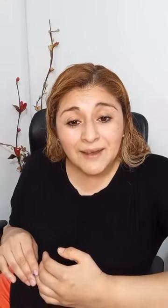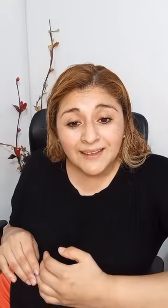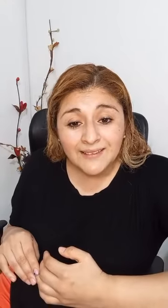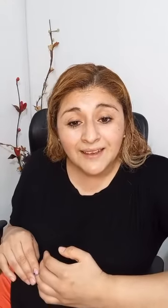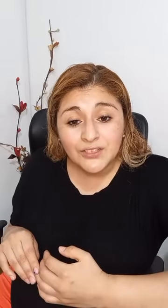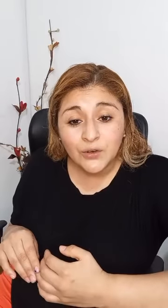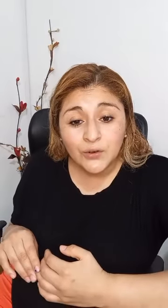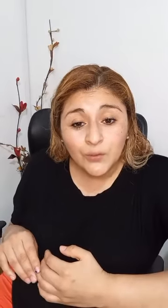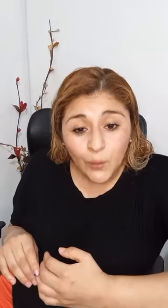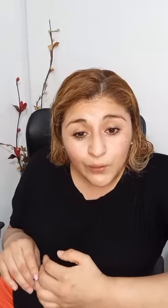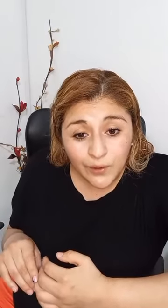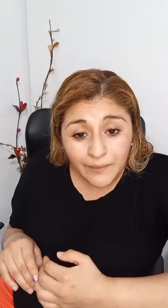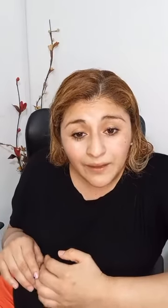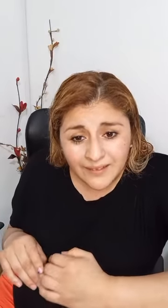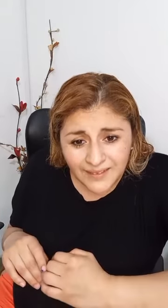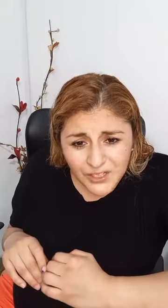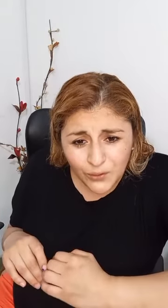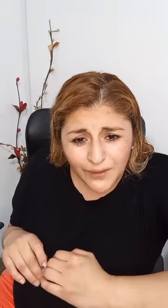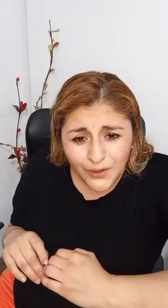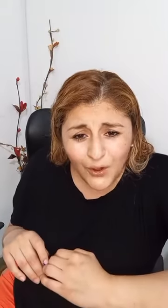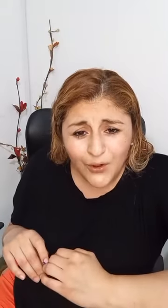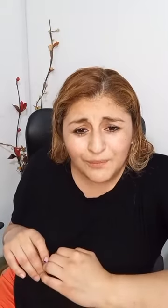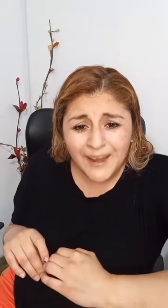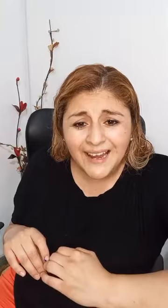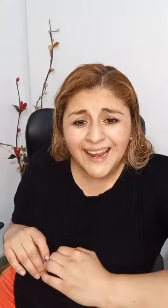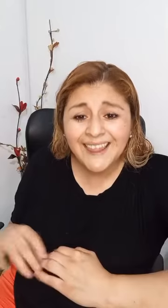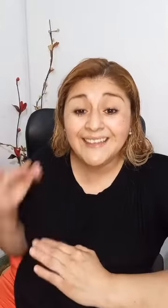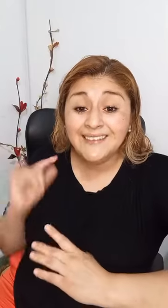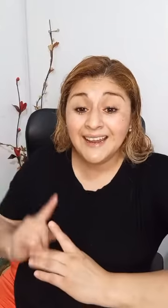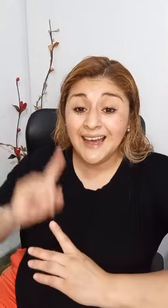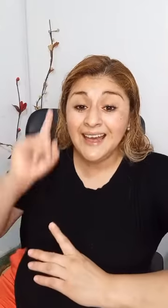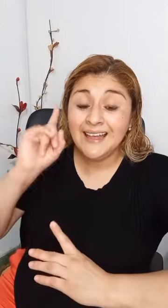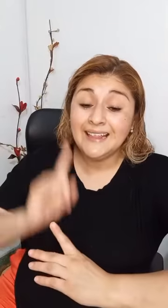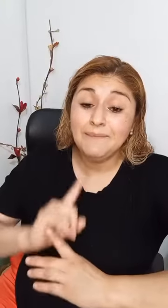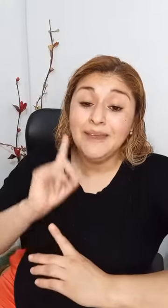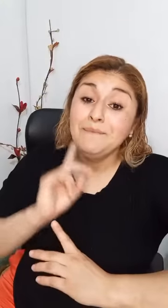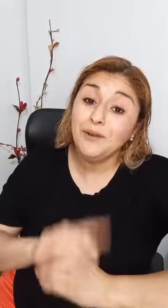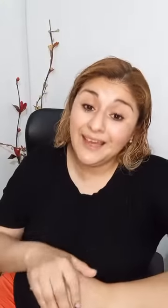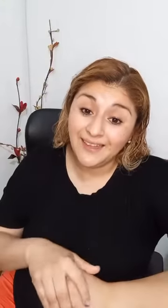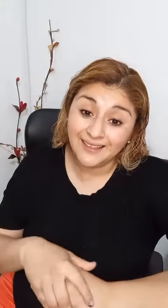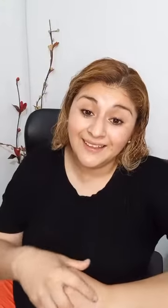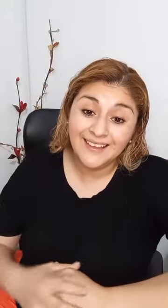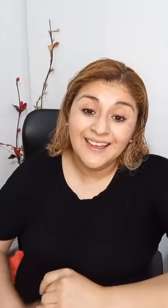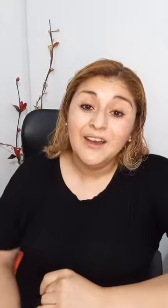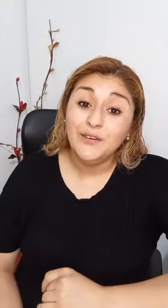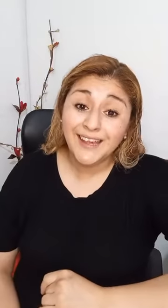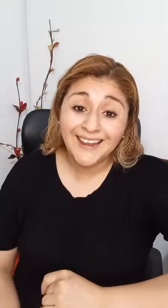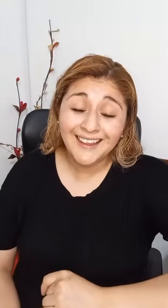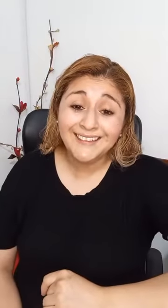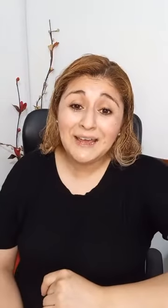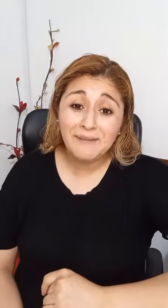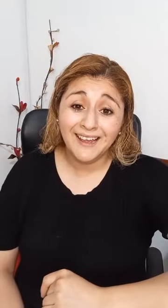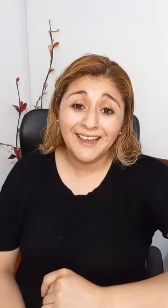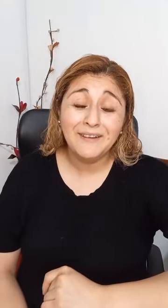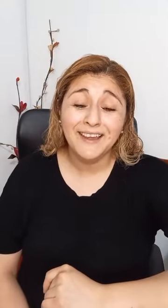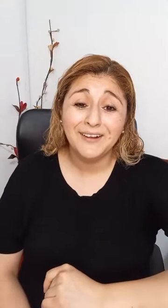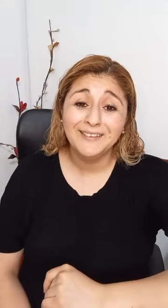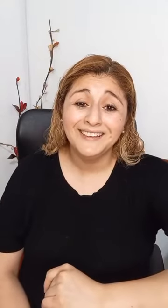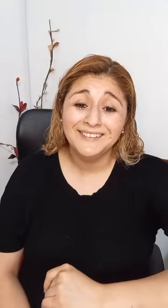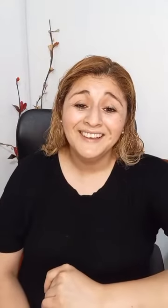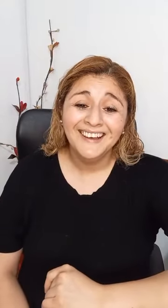dice Marisa, yo uso, dice, uso anteojos para leer de cerca también por la edad. O sea que la edad trae